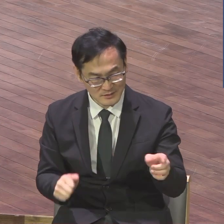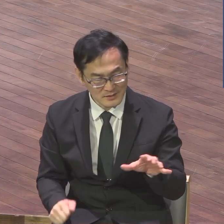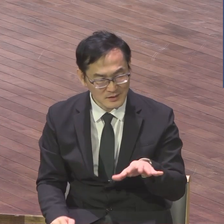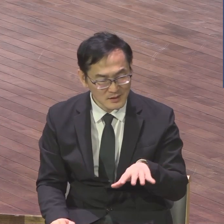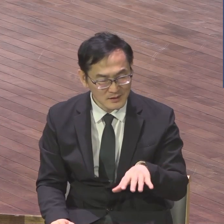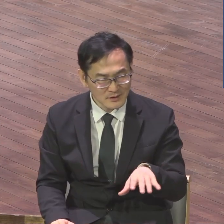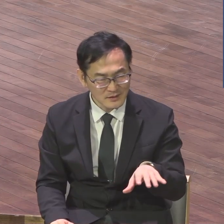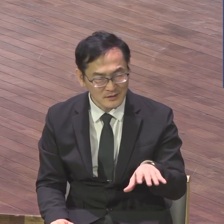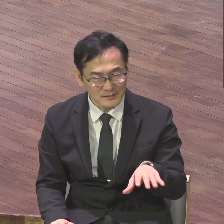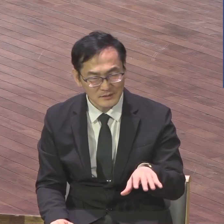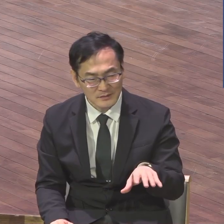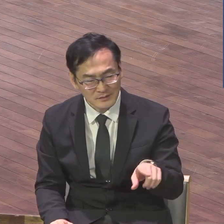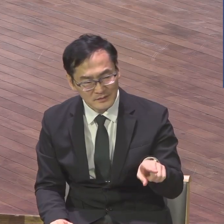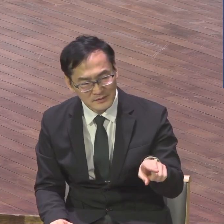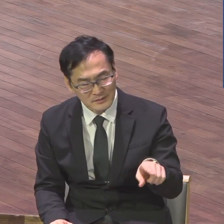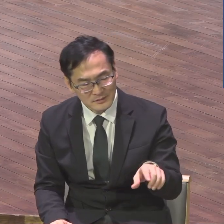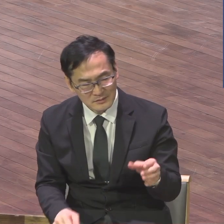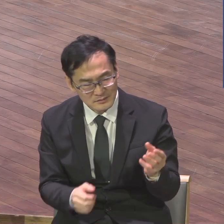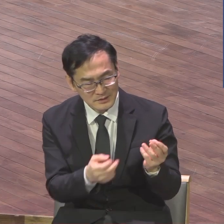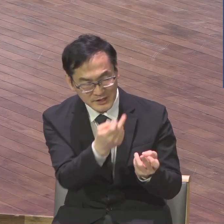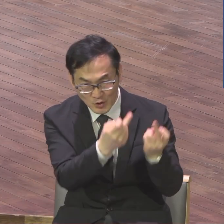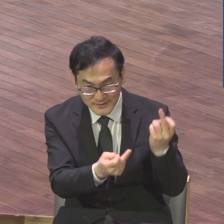나사로를 사랑하시더니